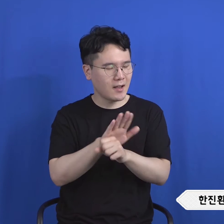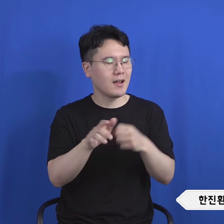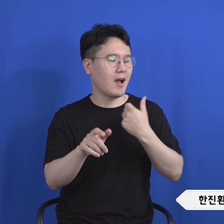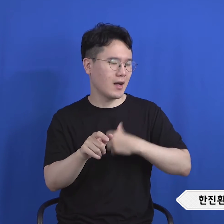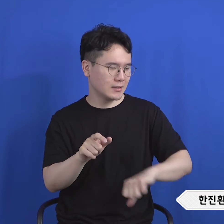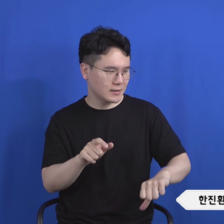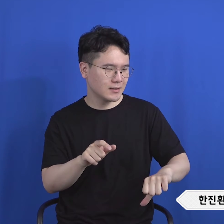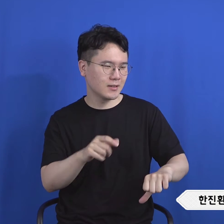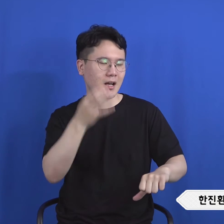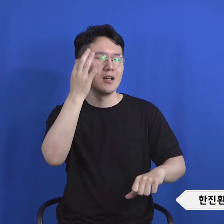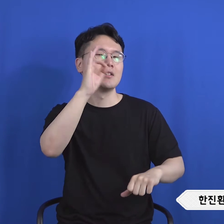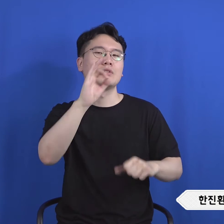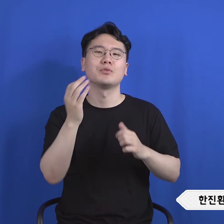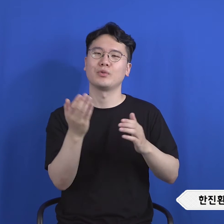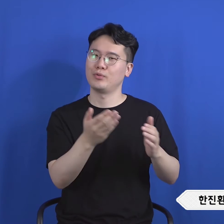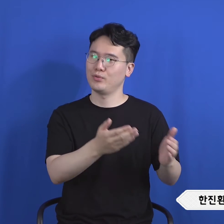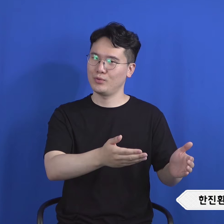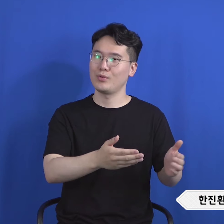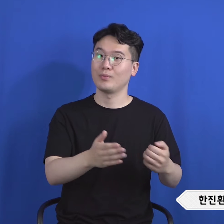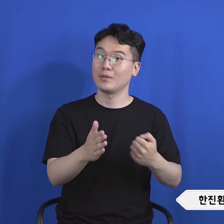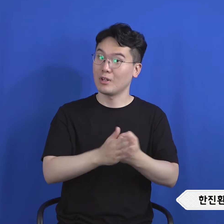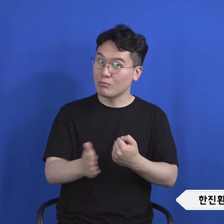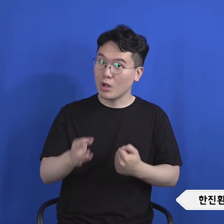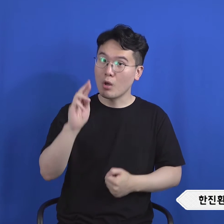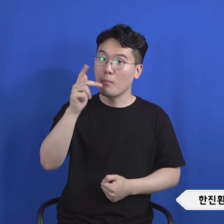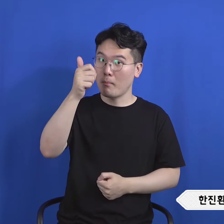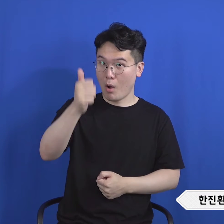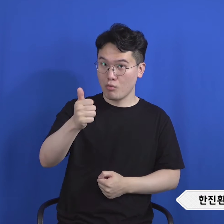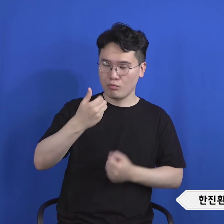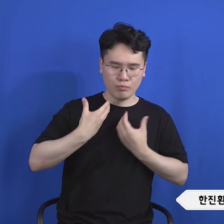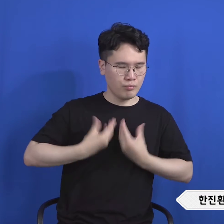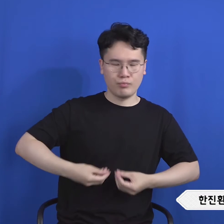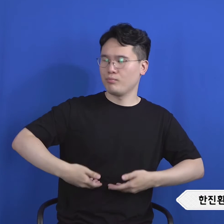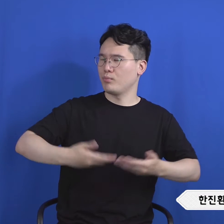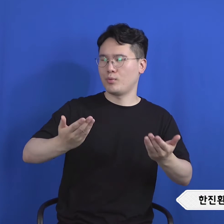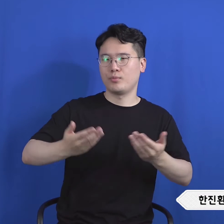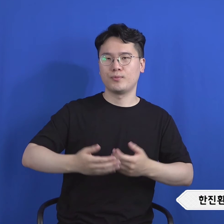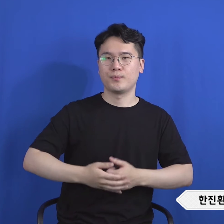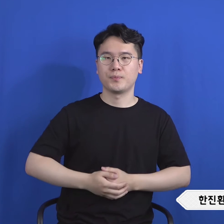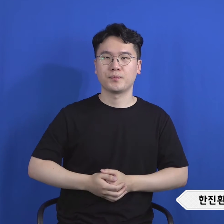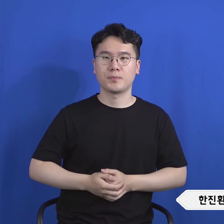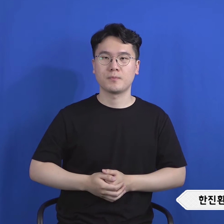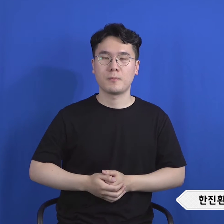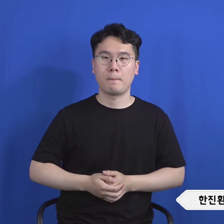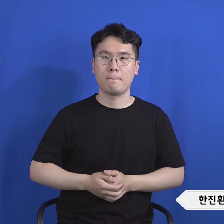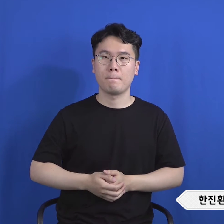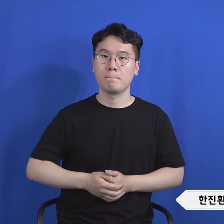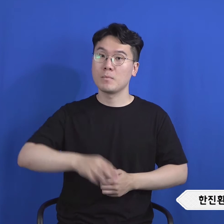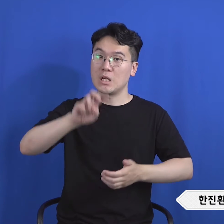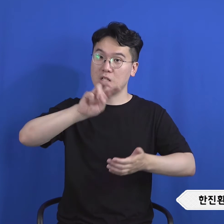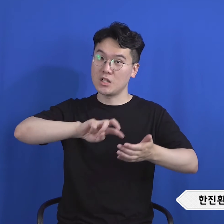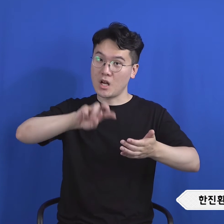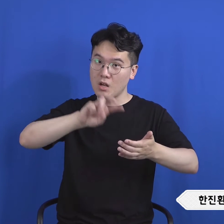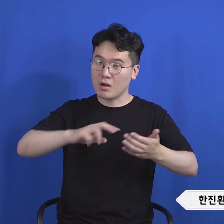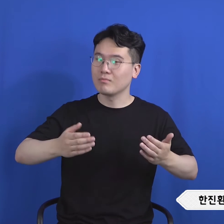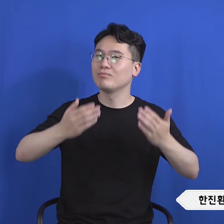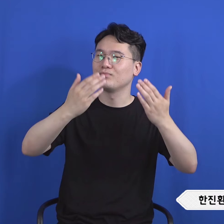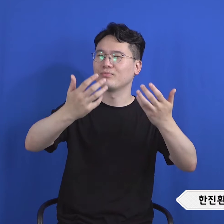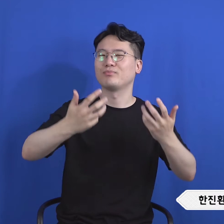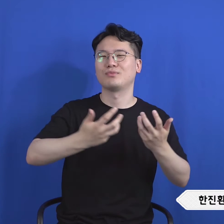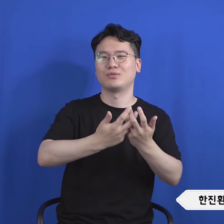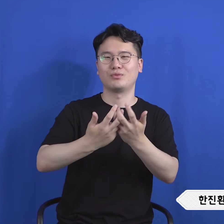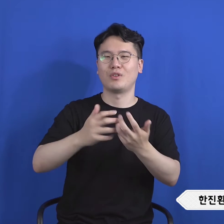그가 왜 좌절할 것입니까? 도리어 찬양이 터져 나오지 않습니까? 마지막에 보면 우리 주의